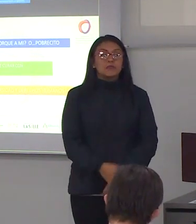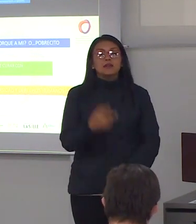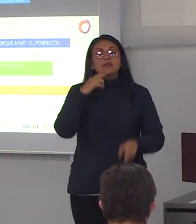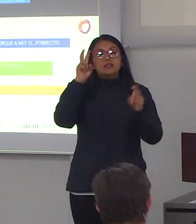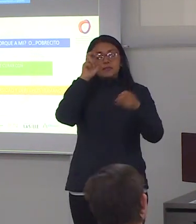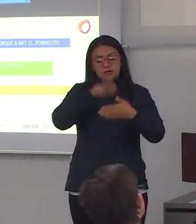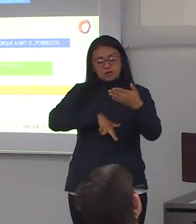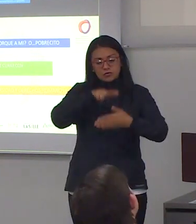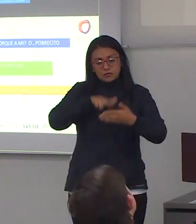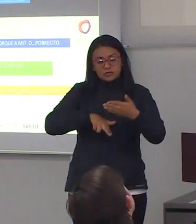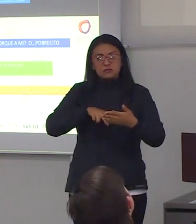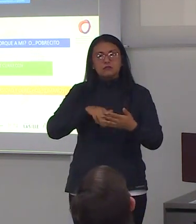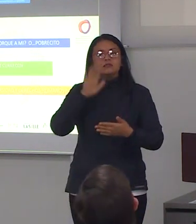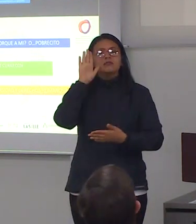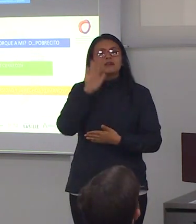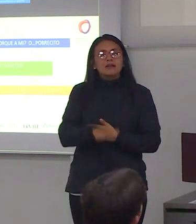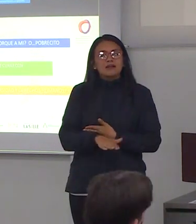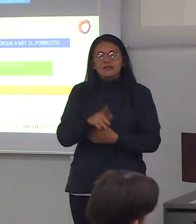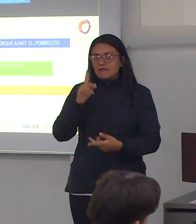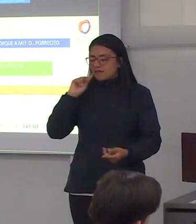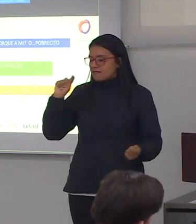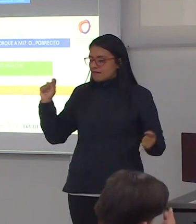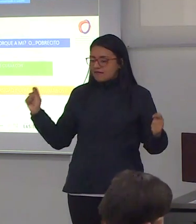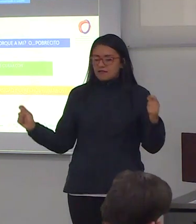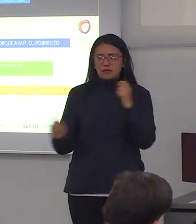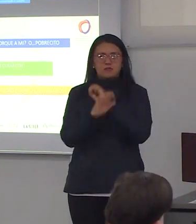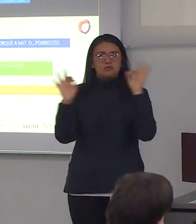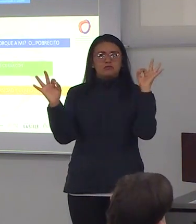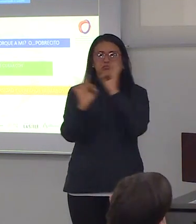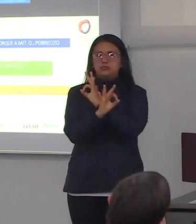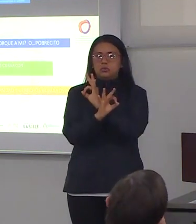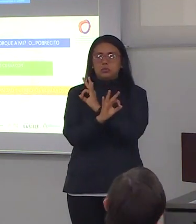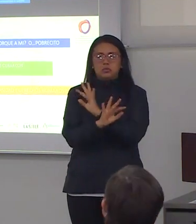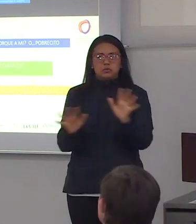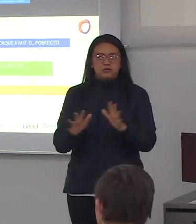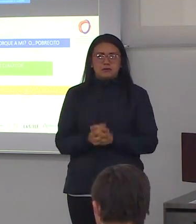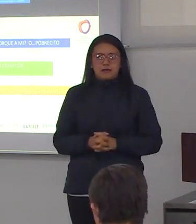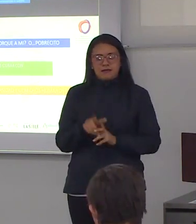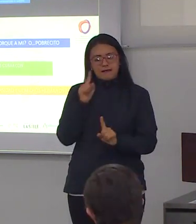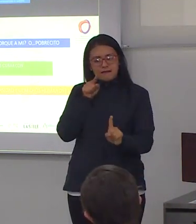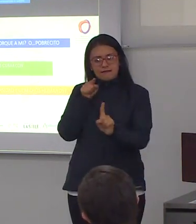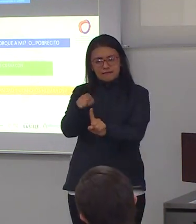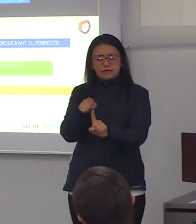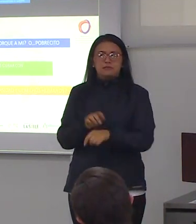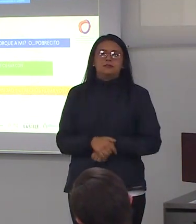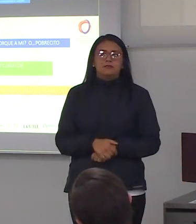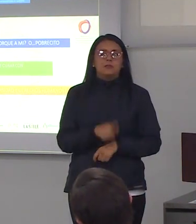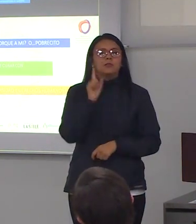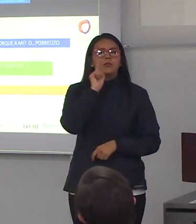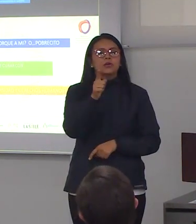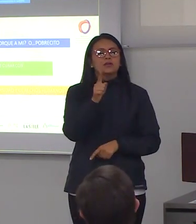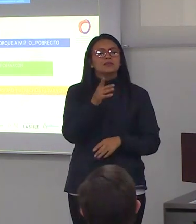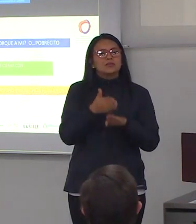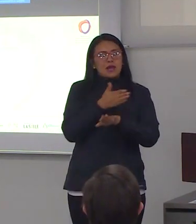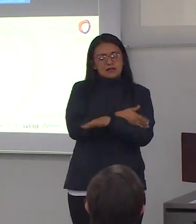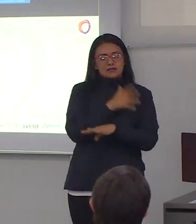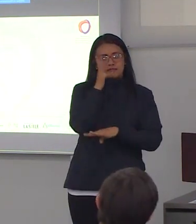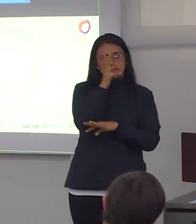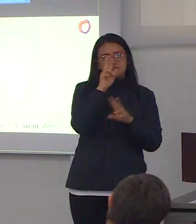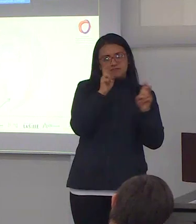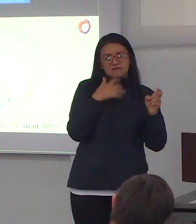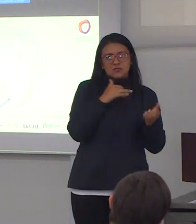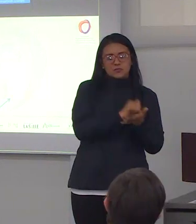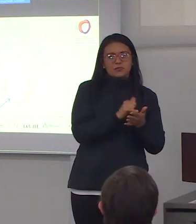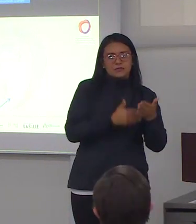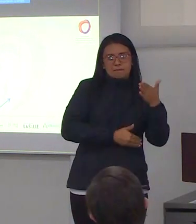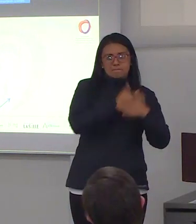hablamos de convención estamos hablando de un cambio de enfoque total y hacia ellos no tenemos que apuntar por eso empecé la charla con este tema